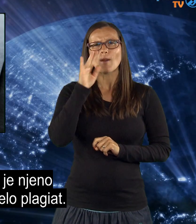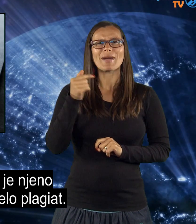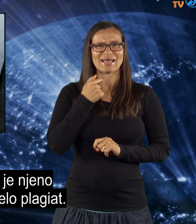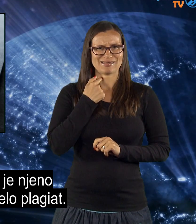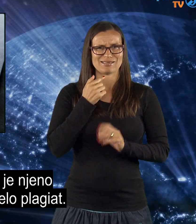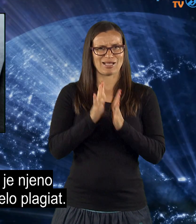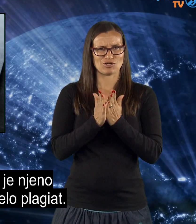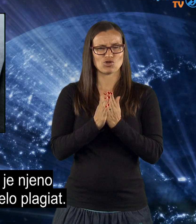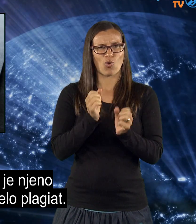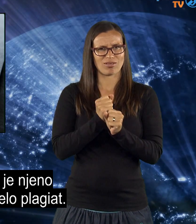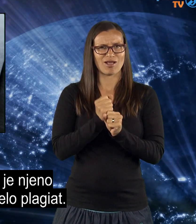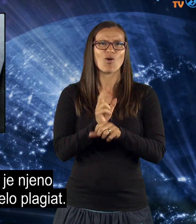plagiat.